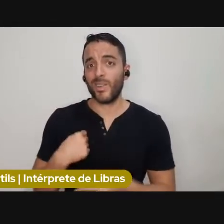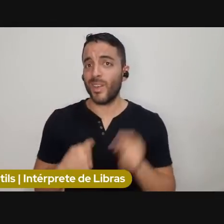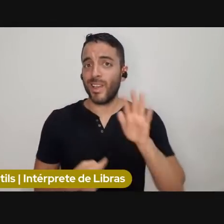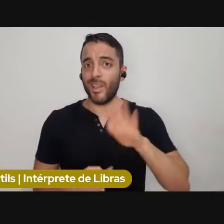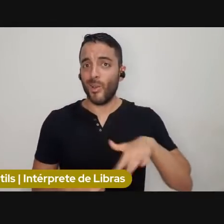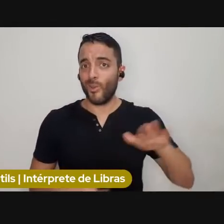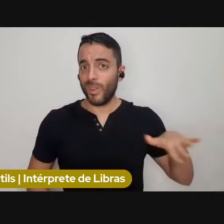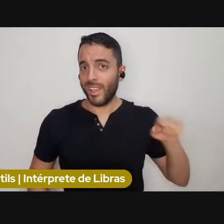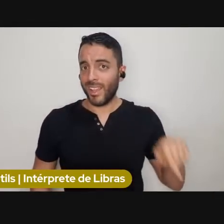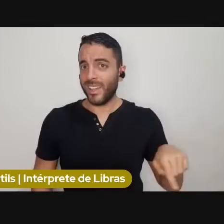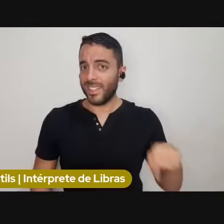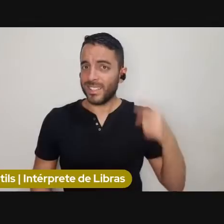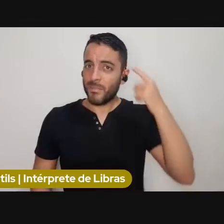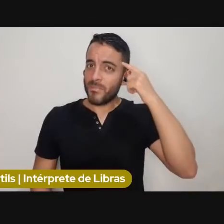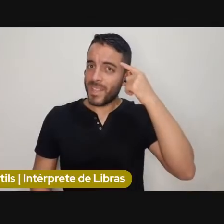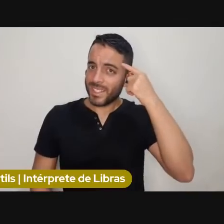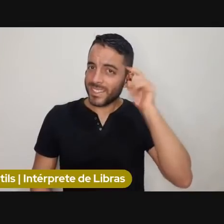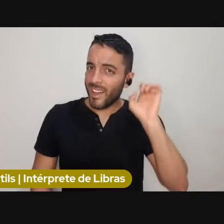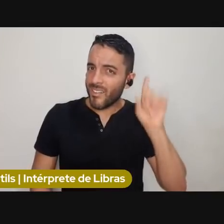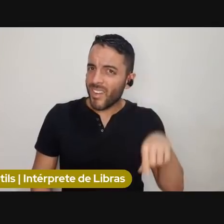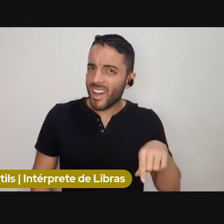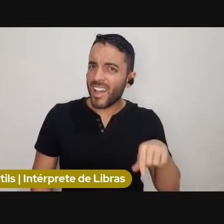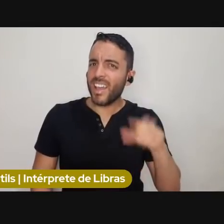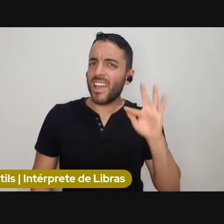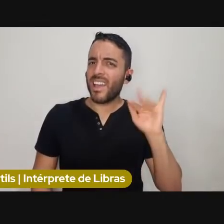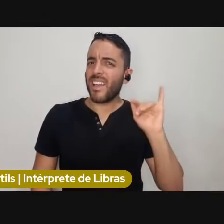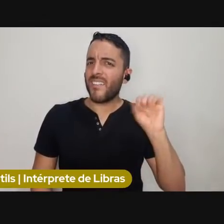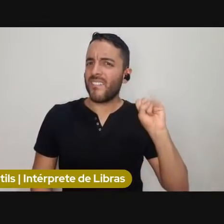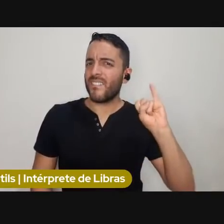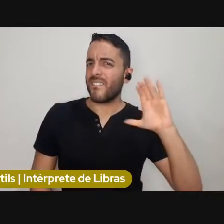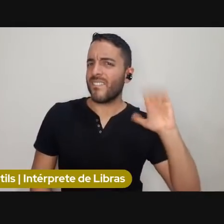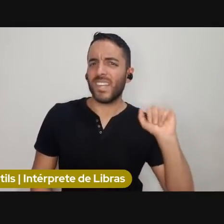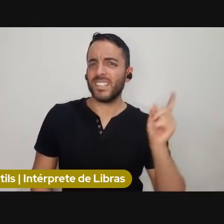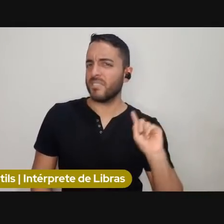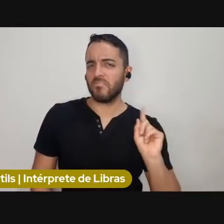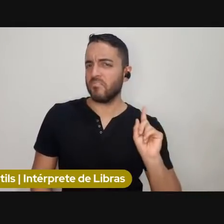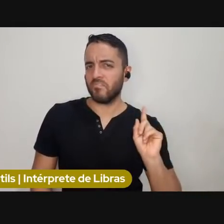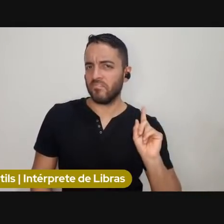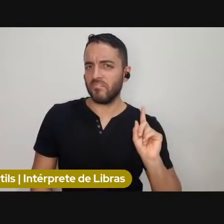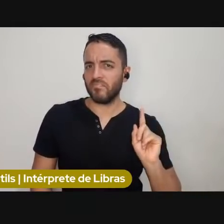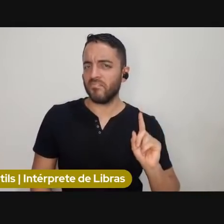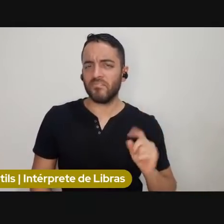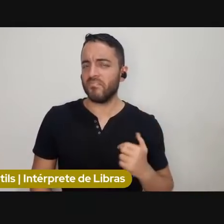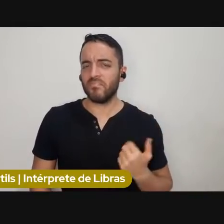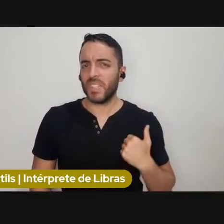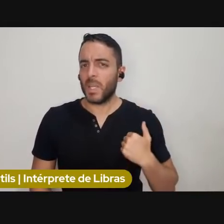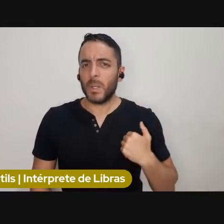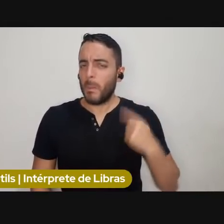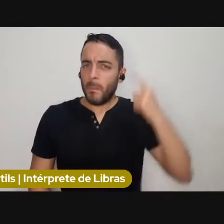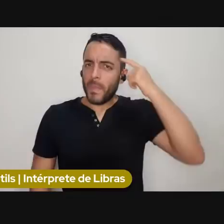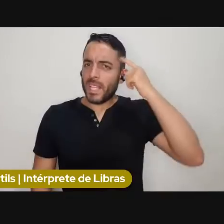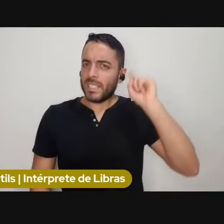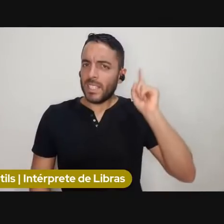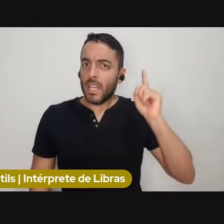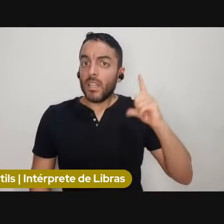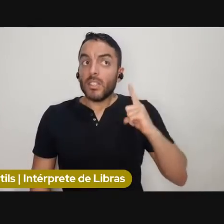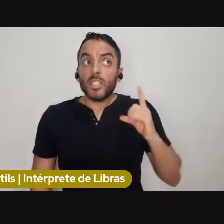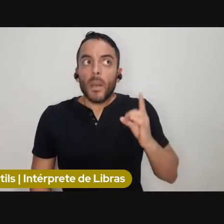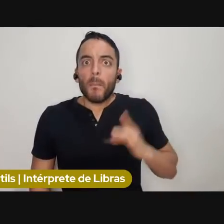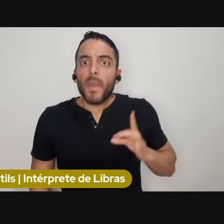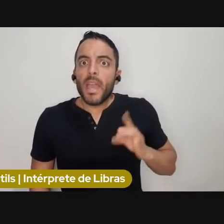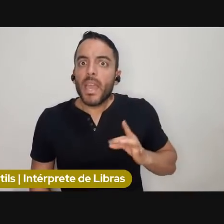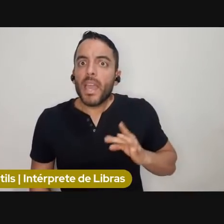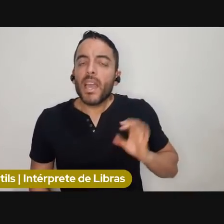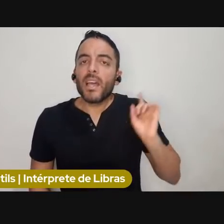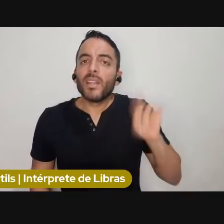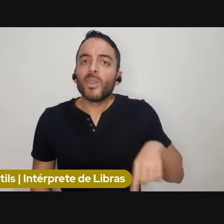vida fosse realmente pensar em ser físico. Talvez não, era. A última opção. Eu tinha medo da figura do Einstein, porque eu